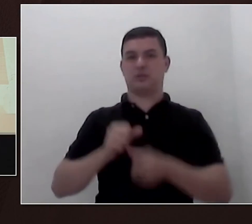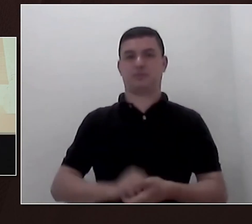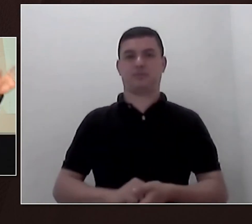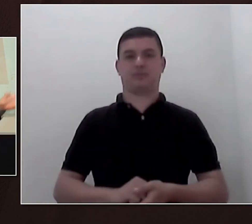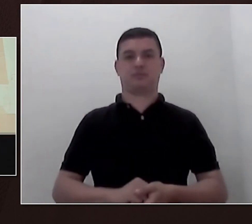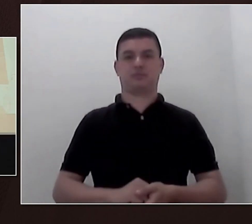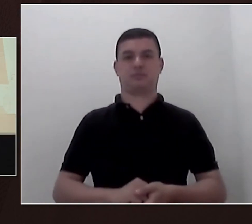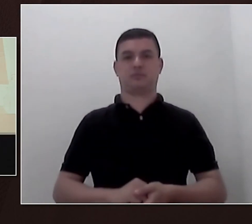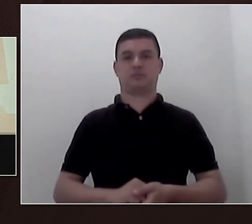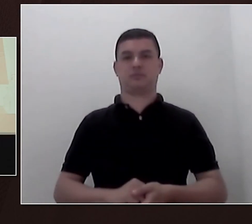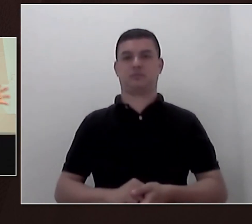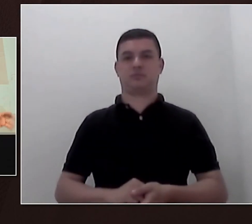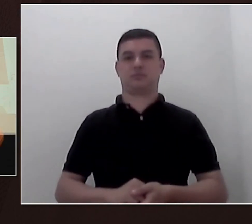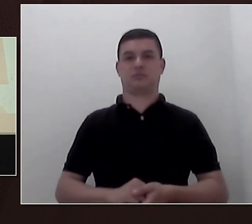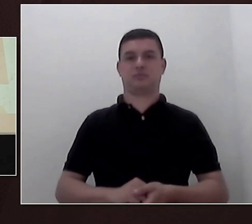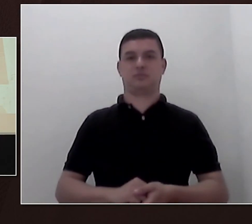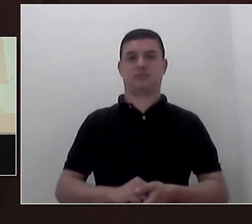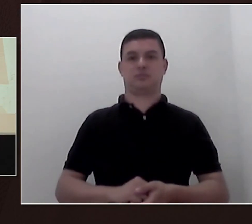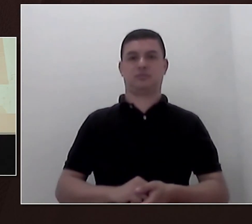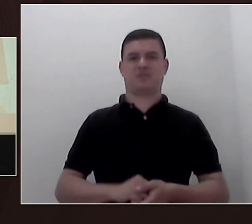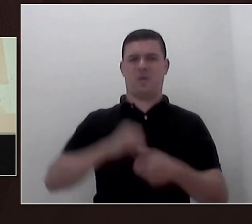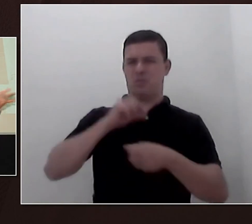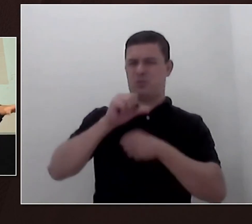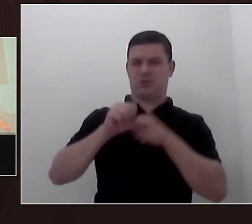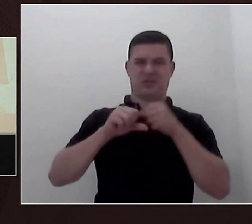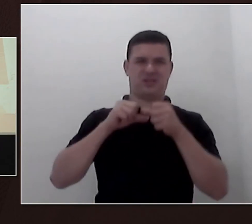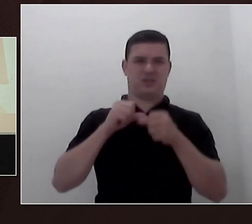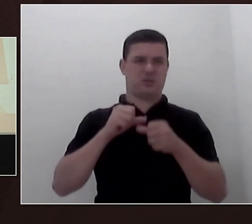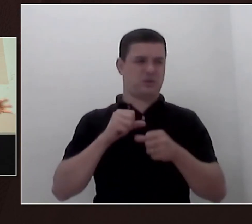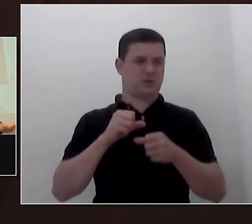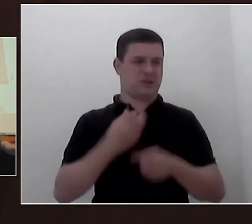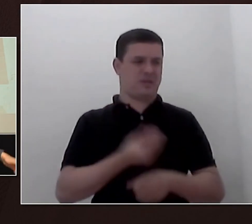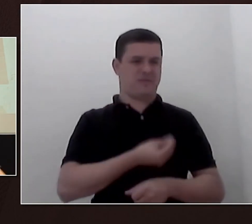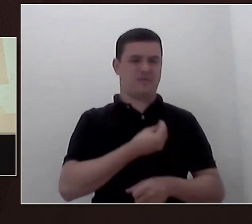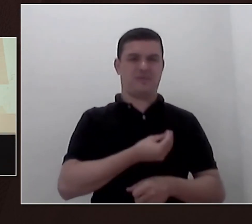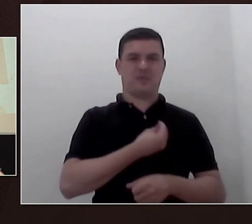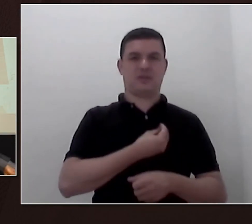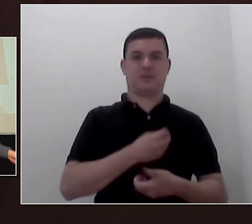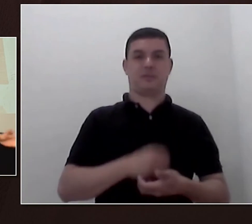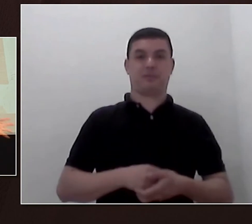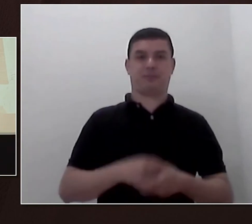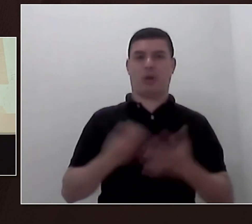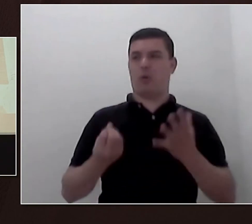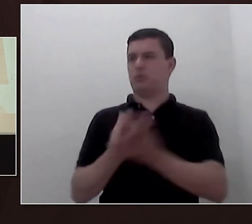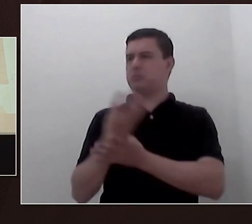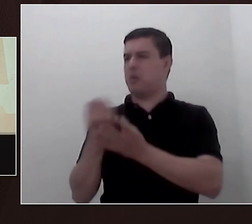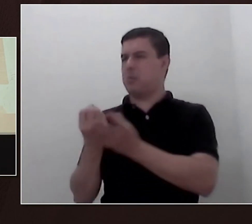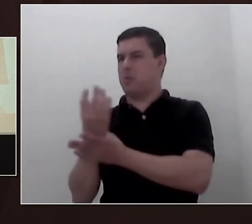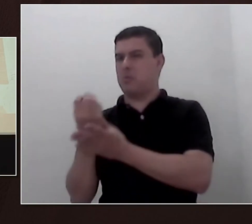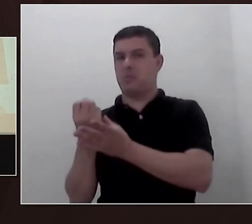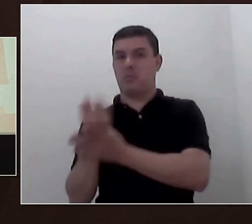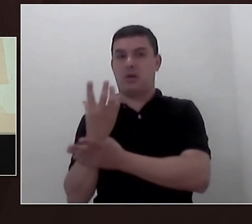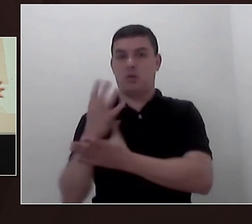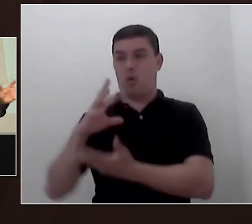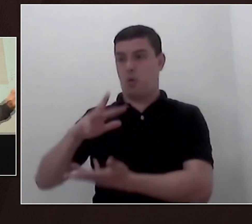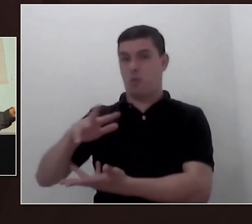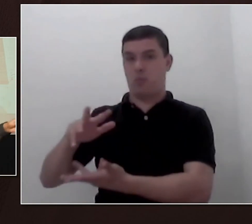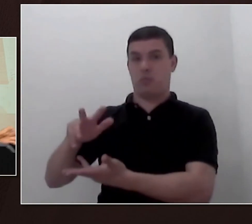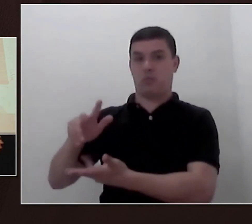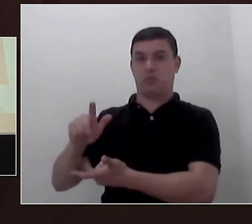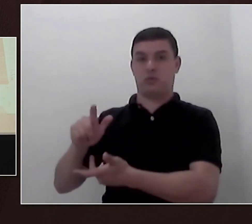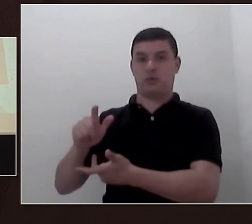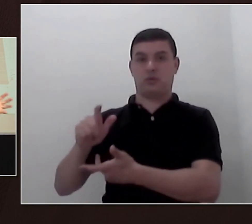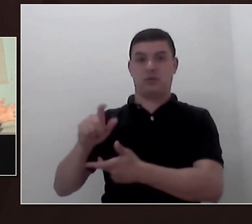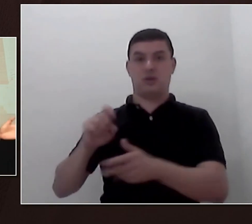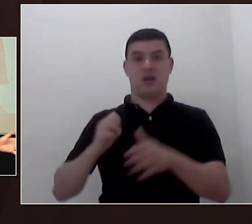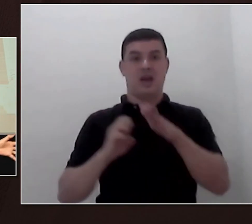estão invertendo tudo, pervertendo tudo, não é isso? E as coisas estão acontecendo de uma forma tão forte que até as grandes empresas estão